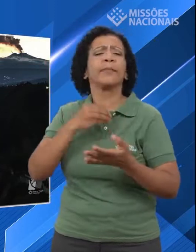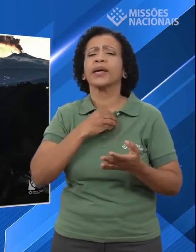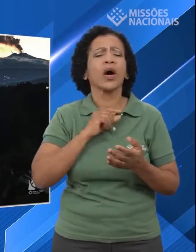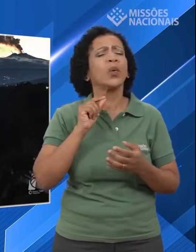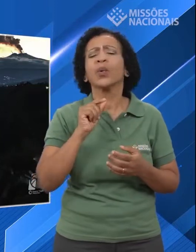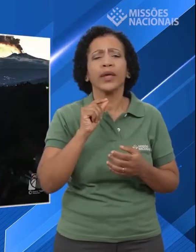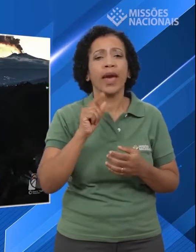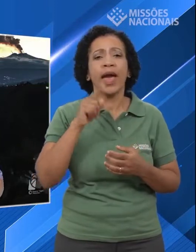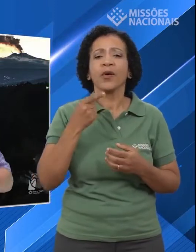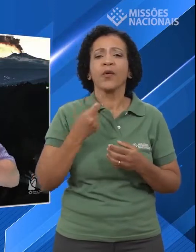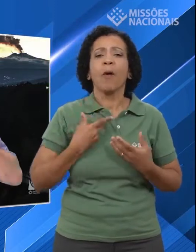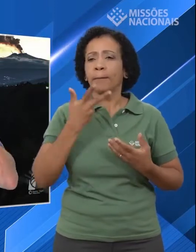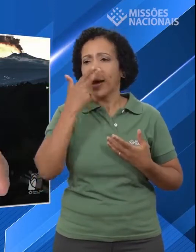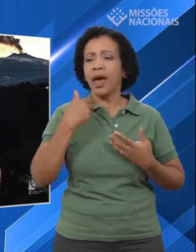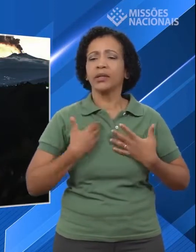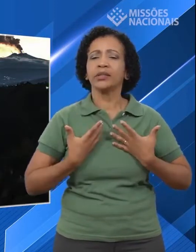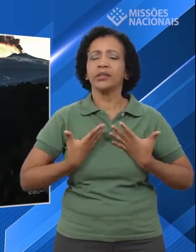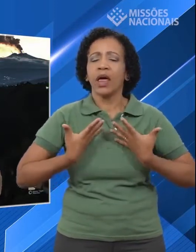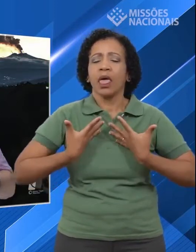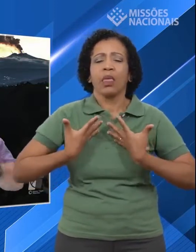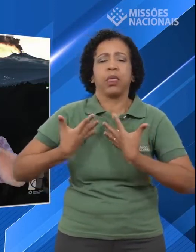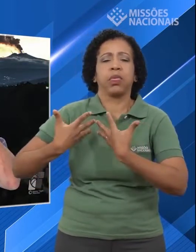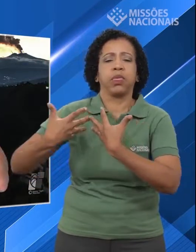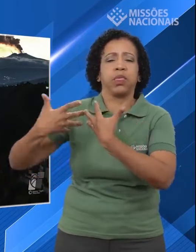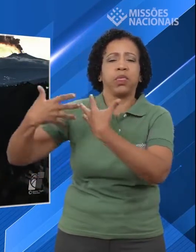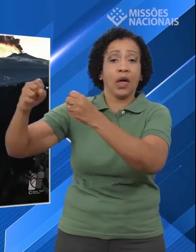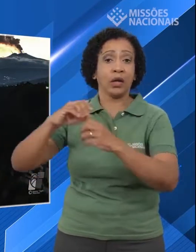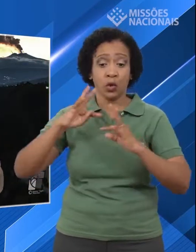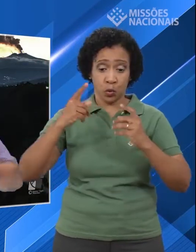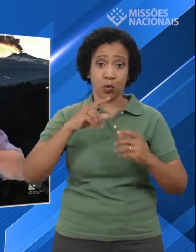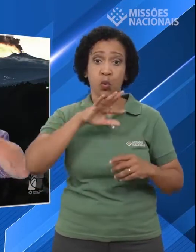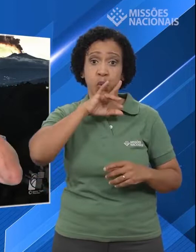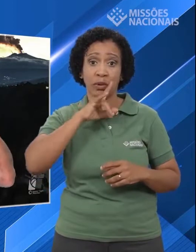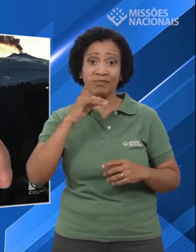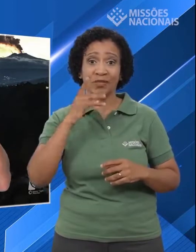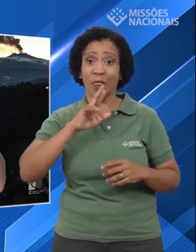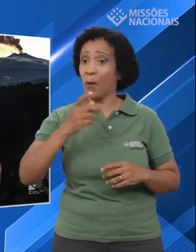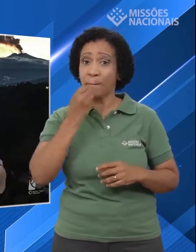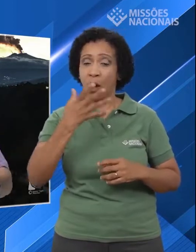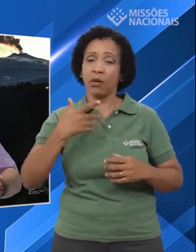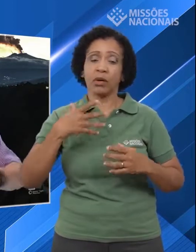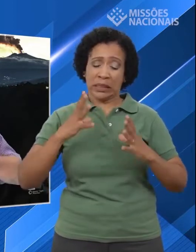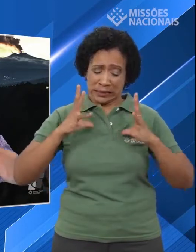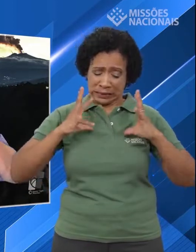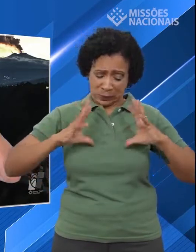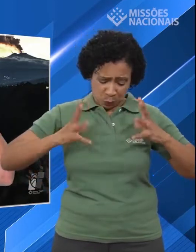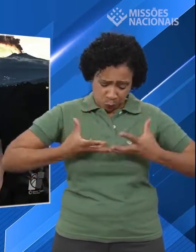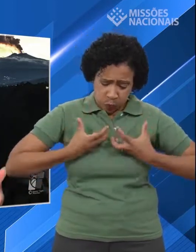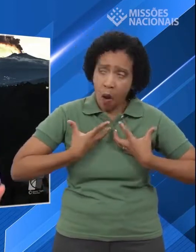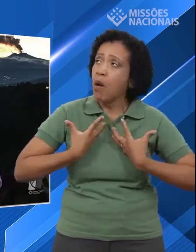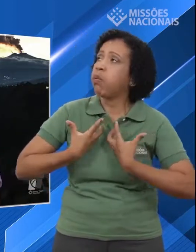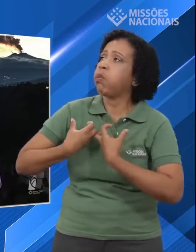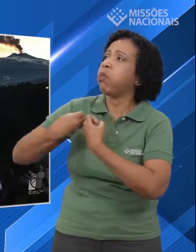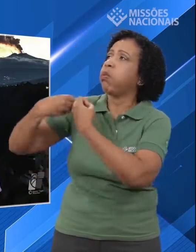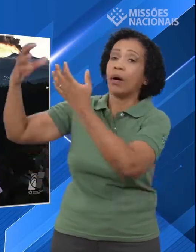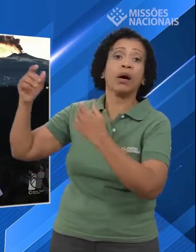vez ouvi um homem descrever da seguinte maneira confessar seu pecado é como exalar se livrando de tudo que